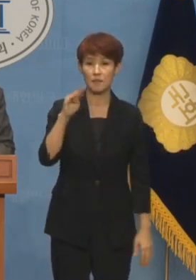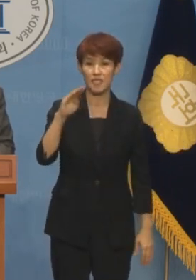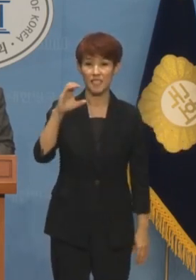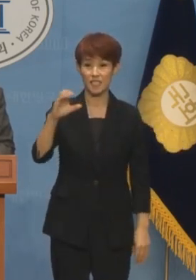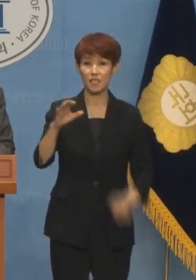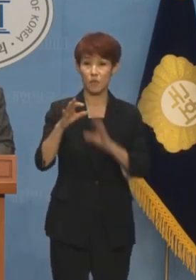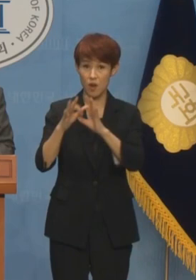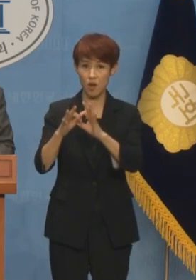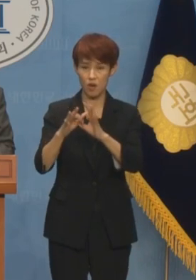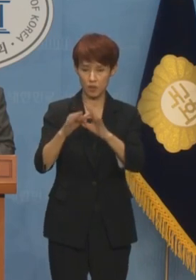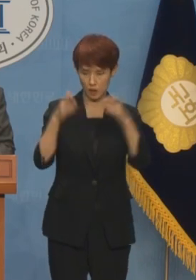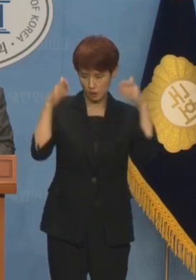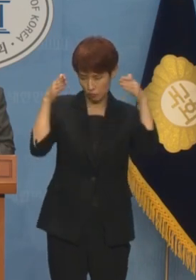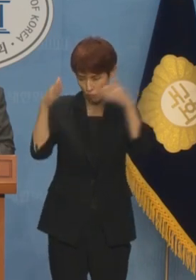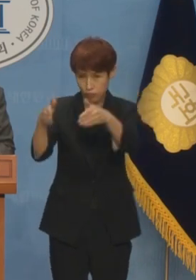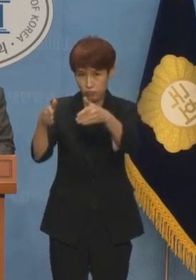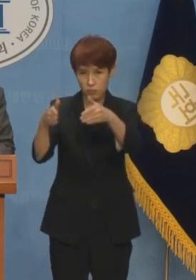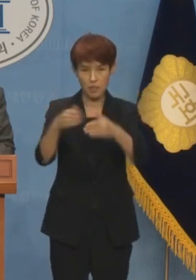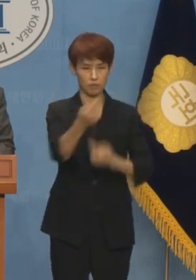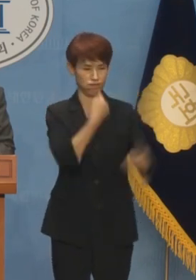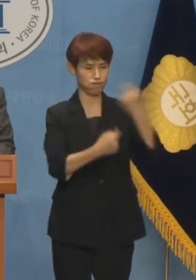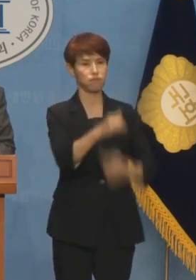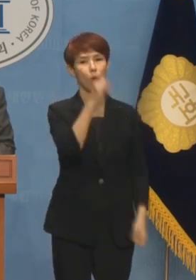보도에 집중됐다고 합니다.